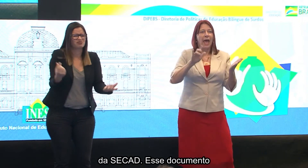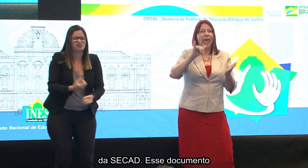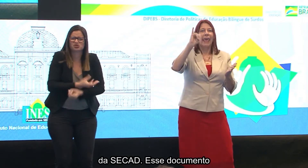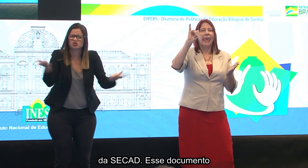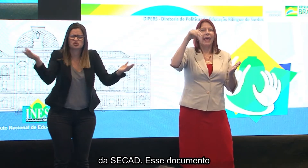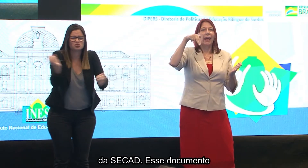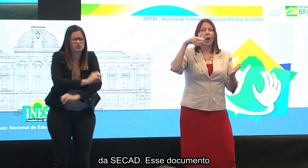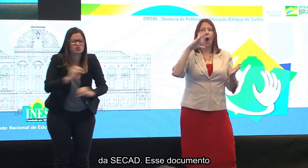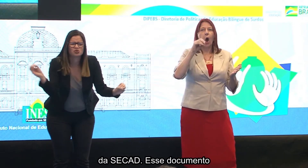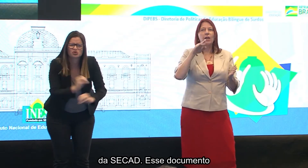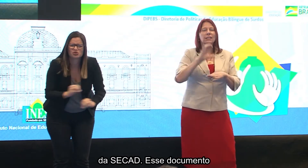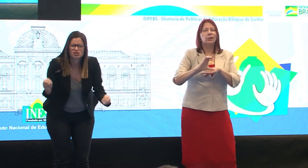esse documento